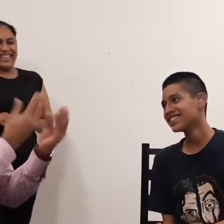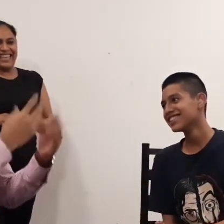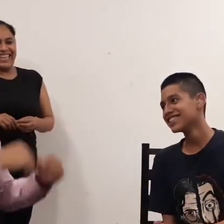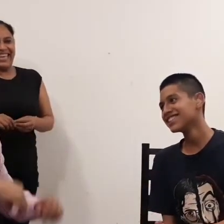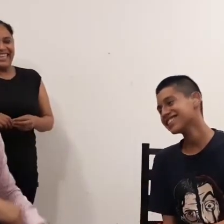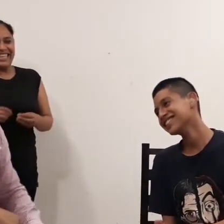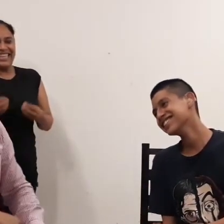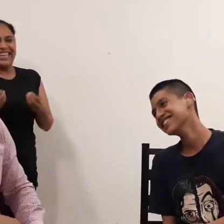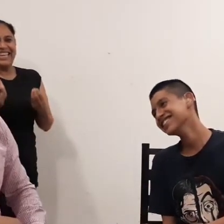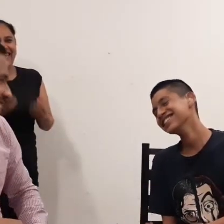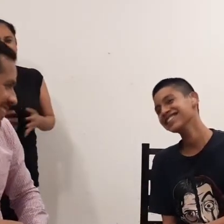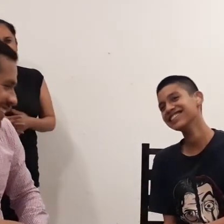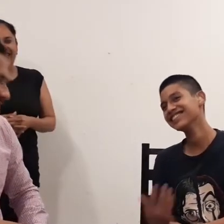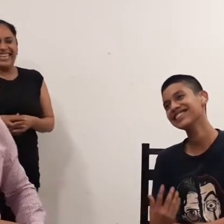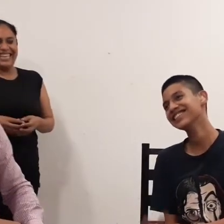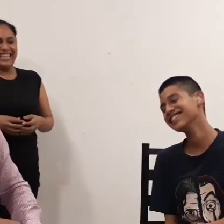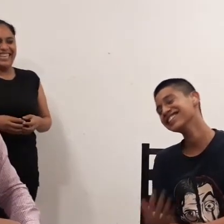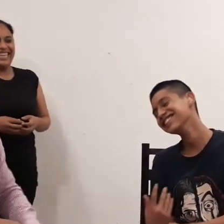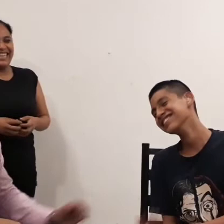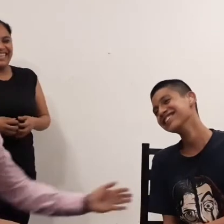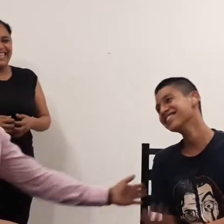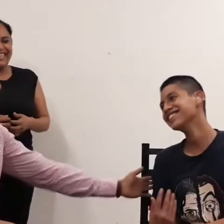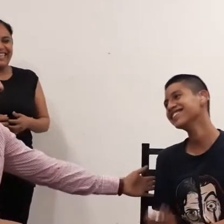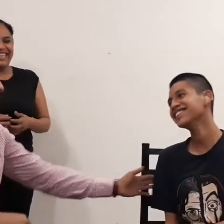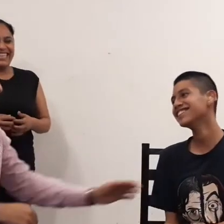También muchas.